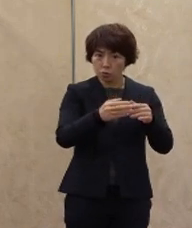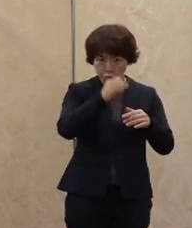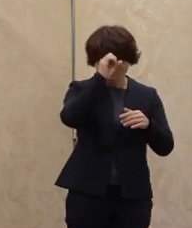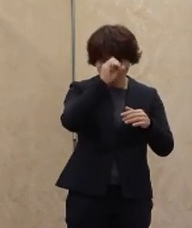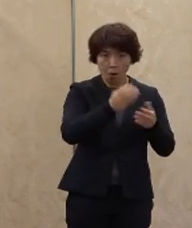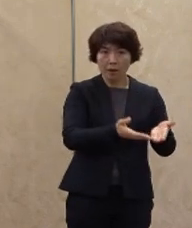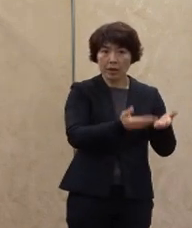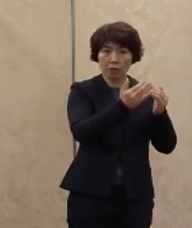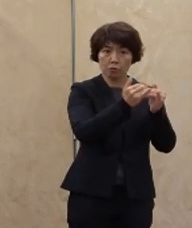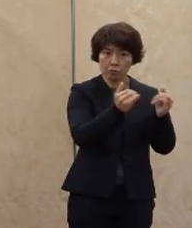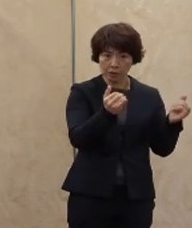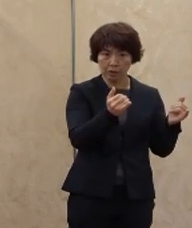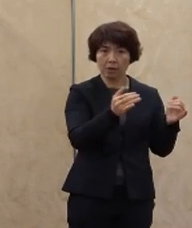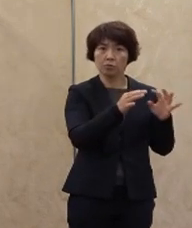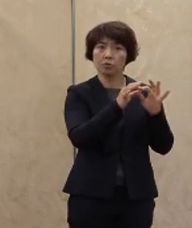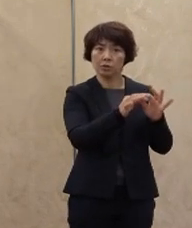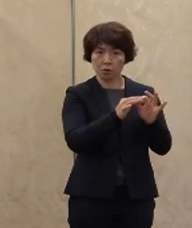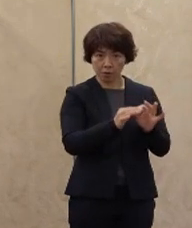は